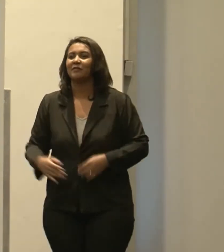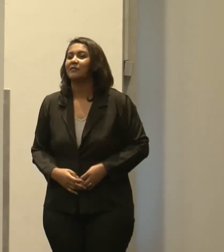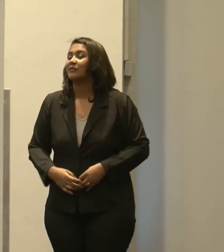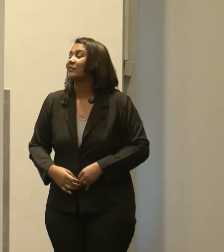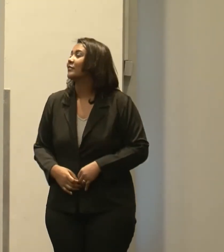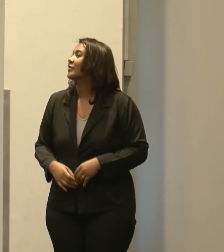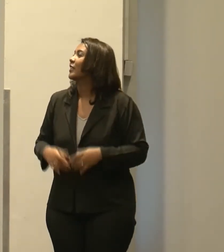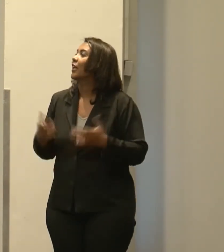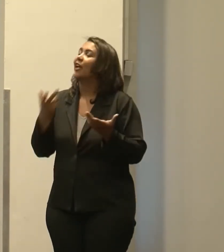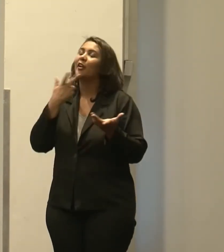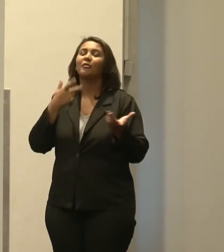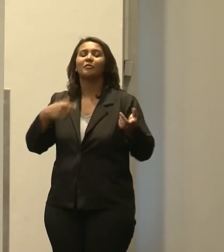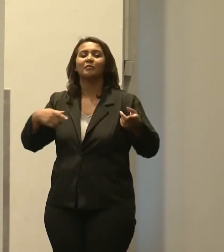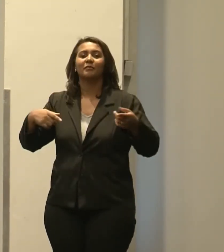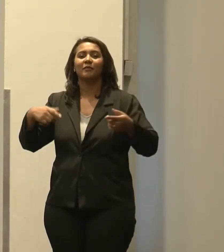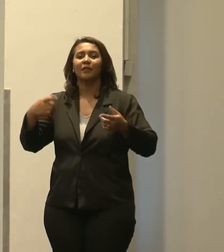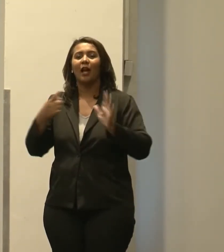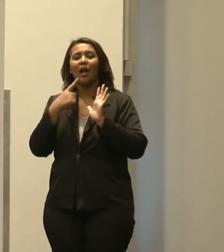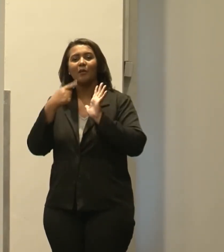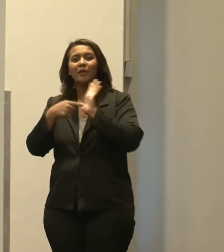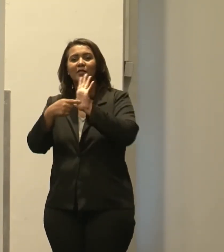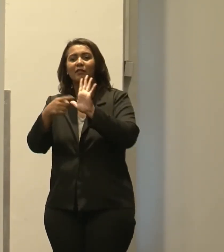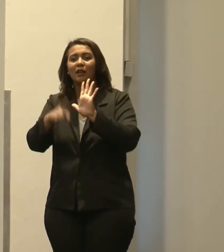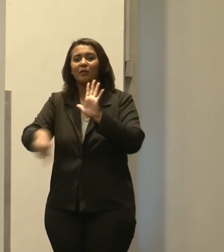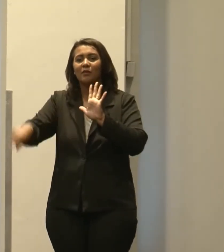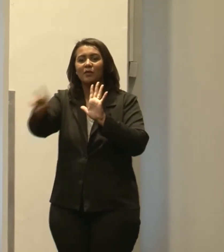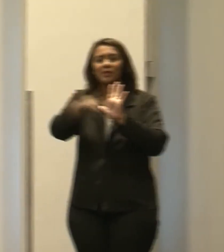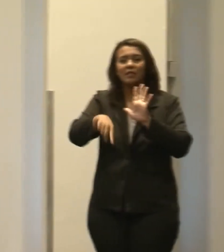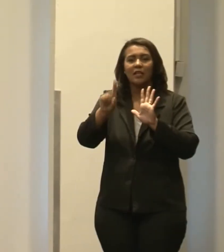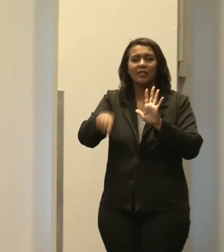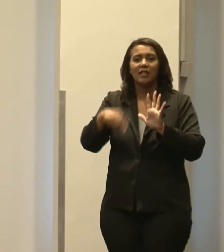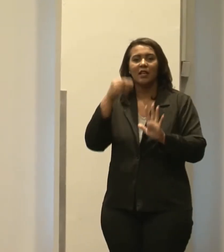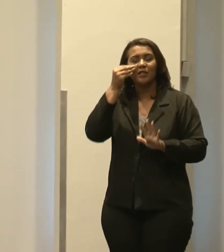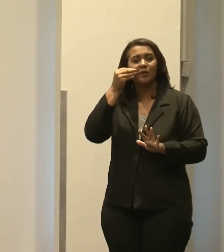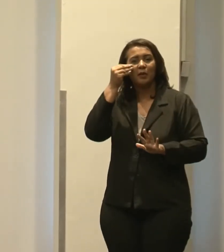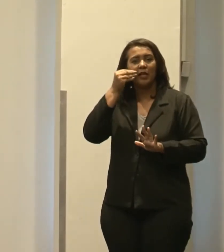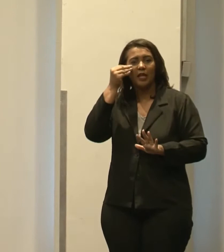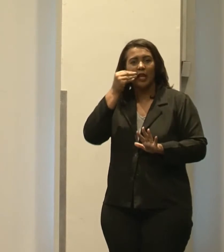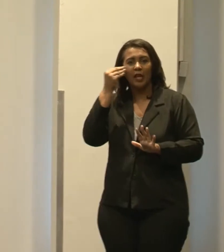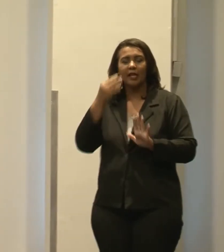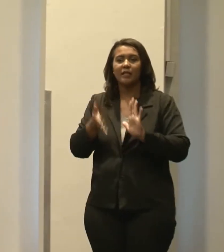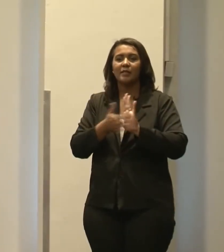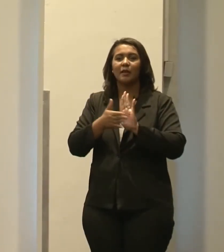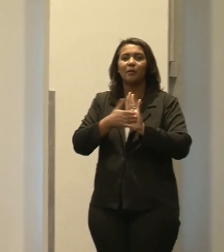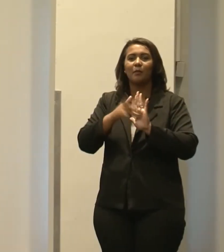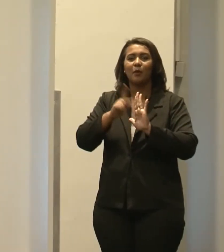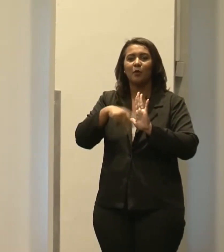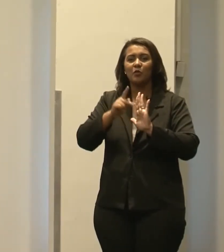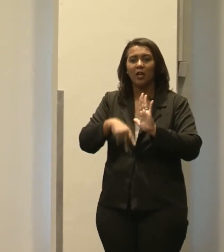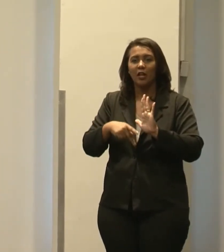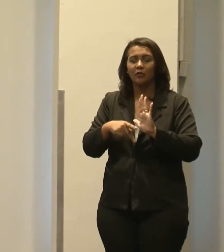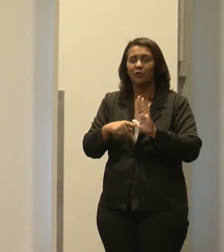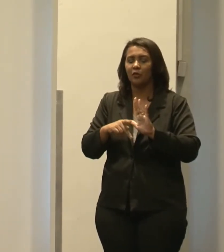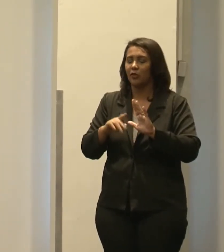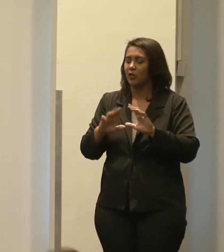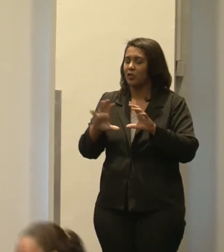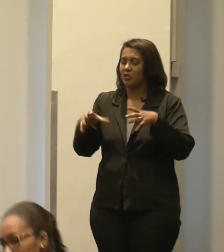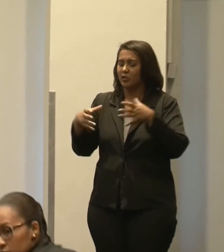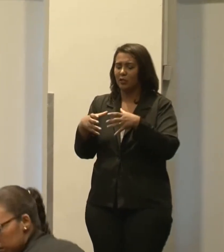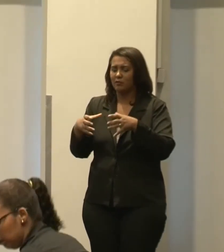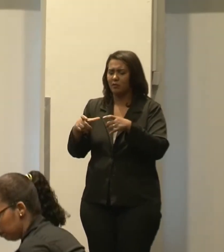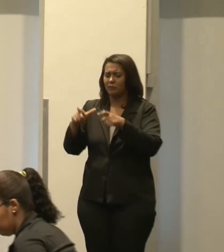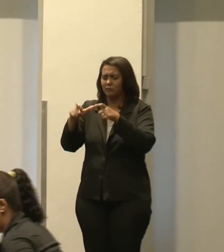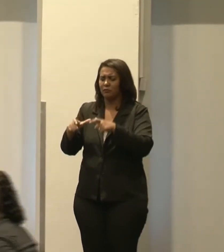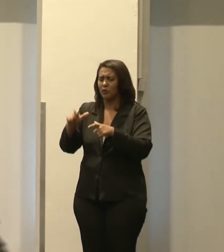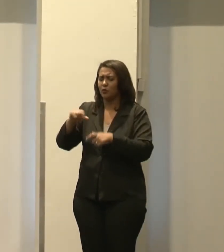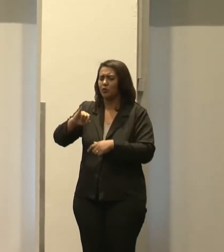O que eu vou discutir aqui hoje, apresentar para vocês, é uma experiência do projeto Estação Juventude, que é um programa do